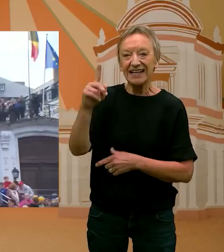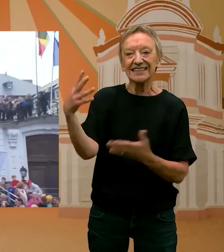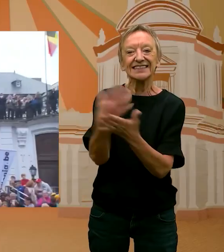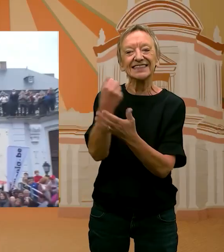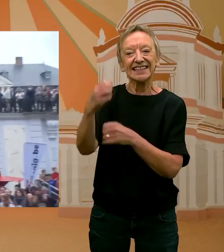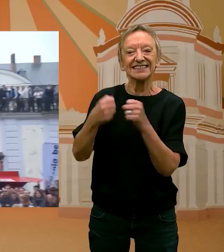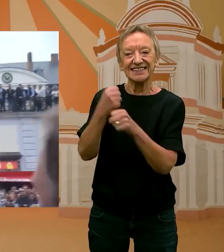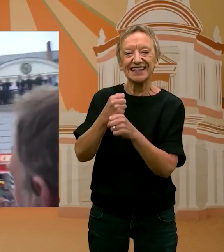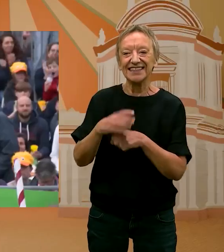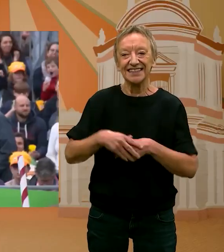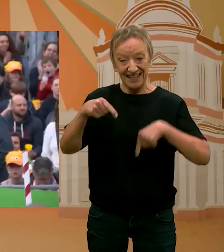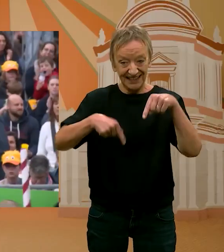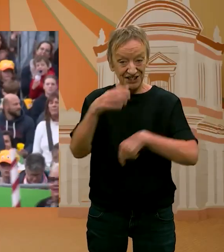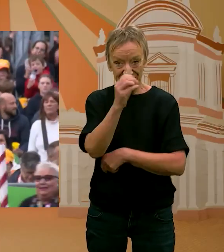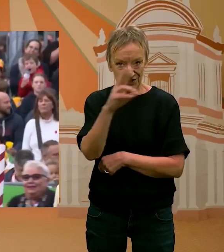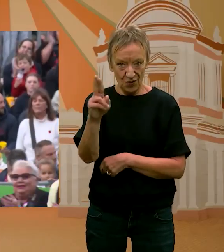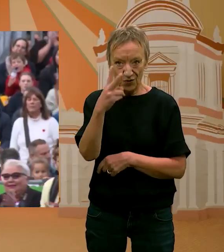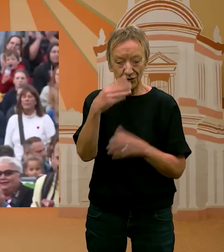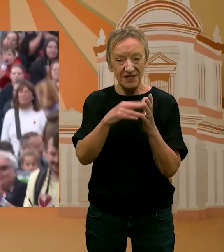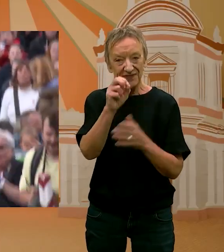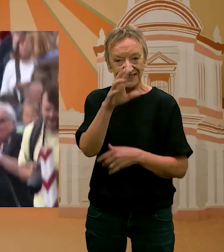d'or 2025, Liam Corbiot, après un duel